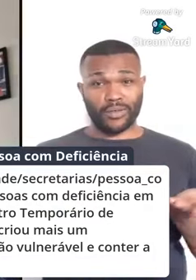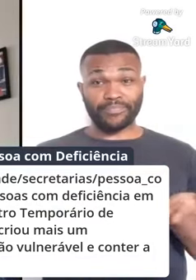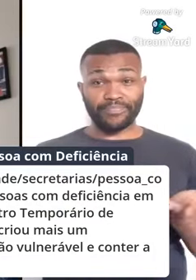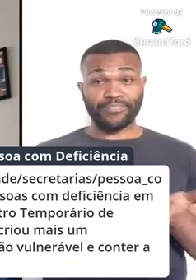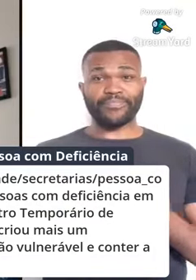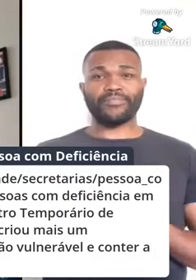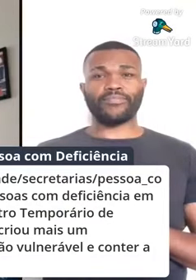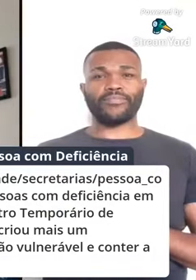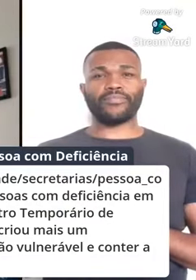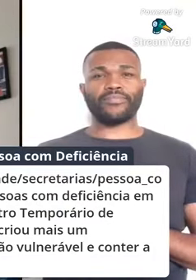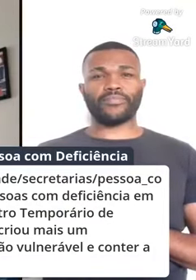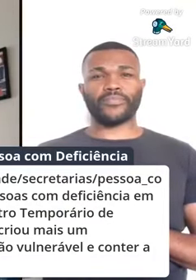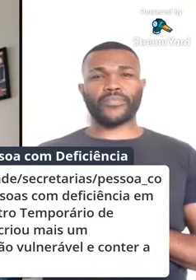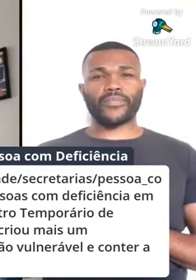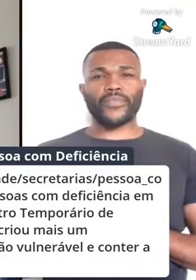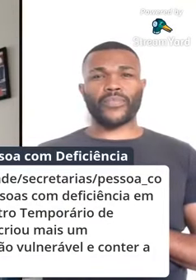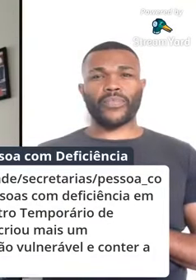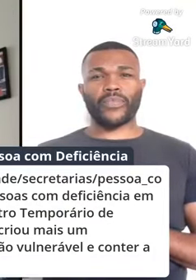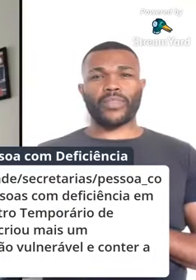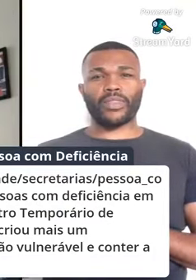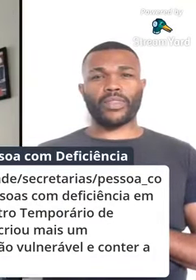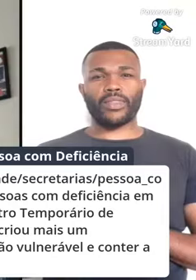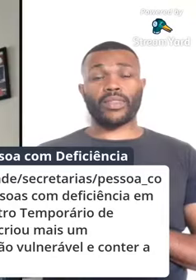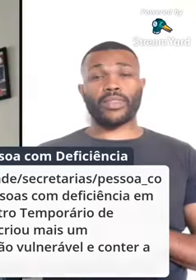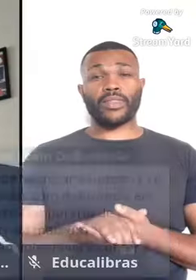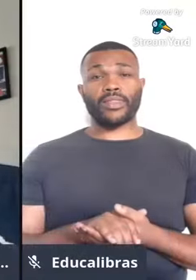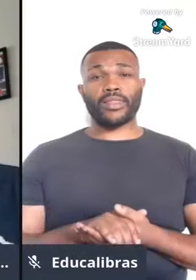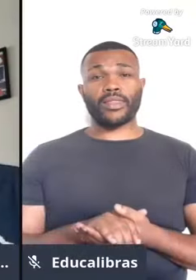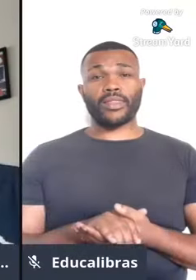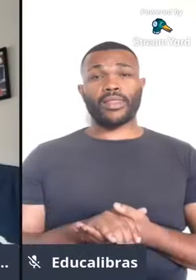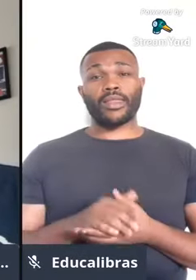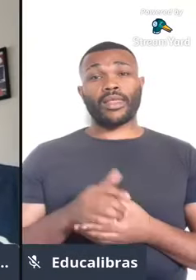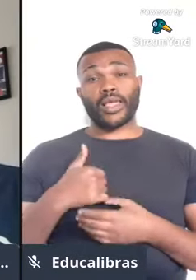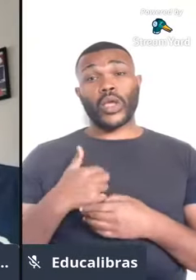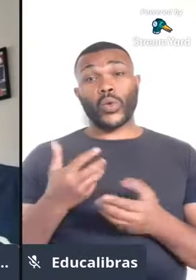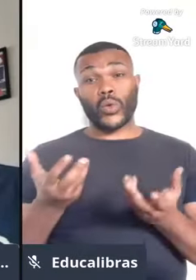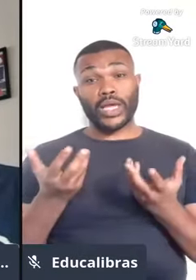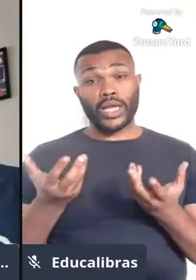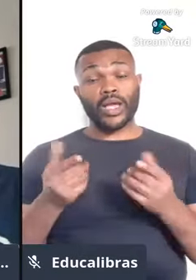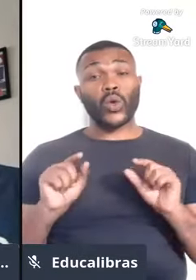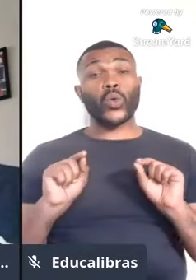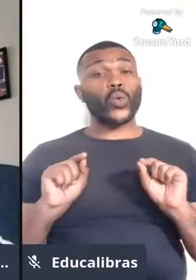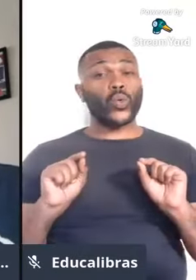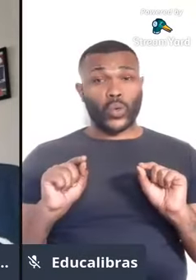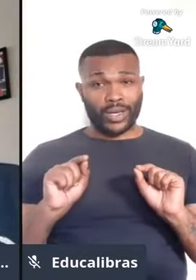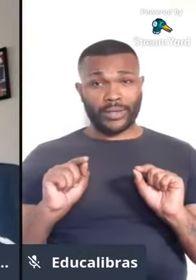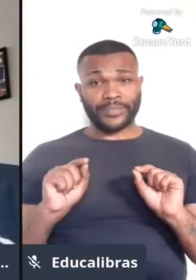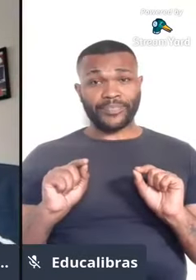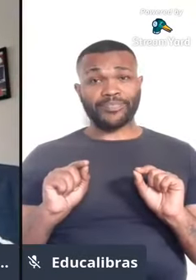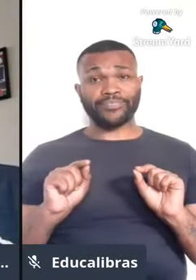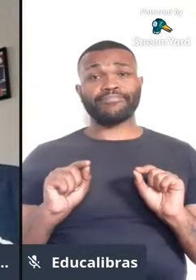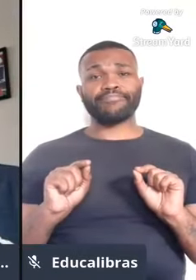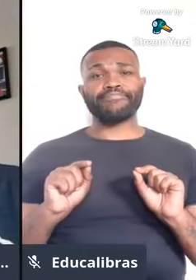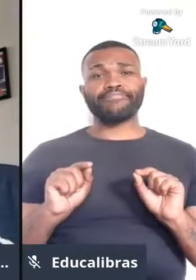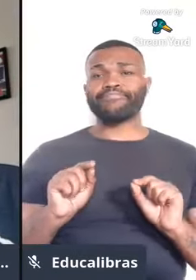Tá. Eu só queria... Só queria reconhecer